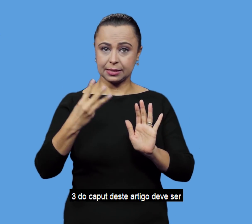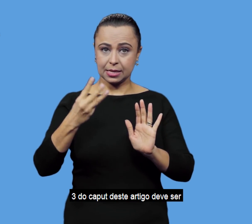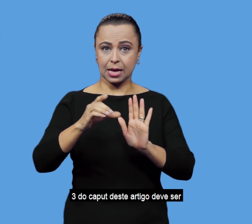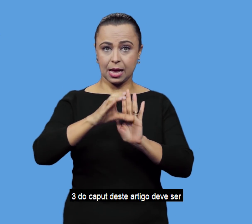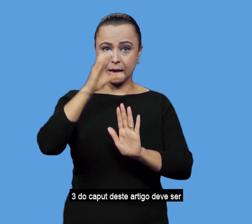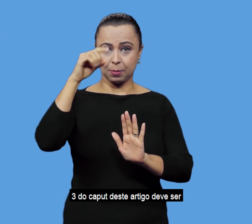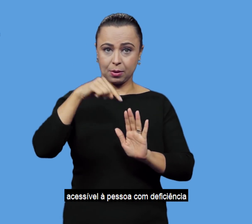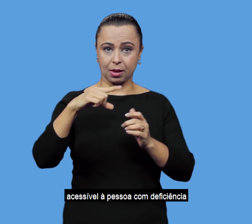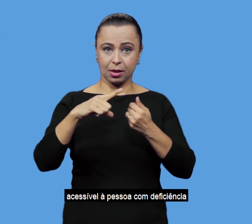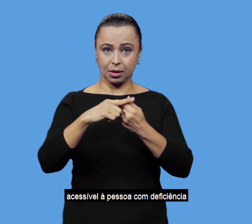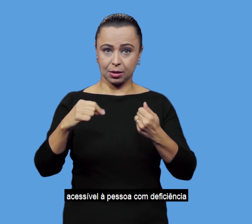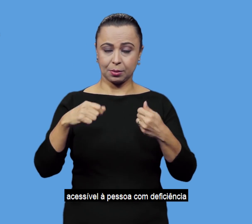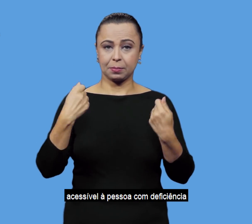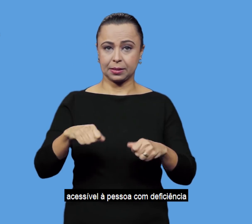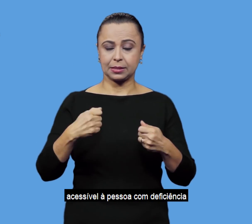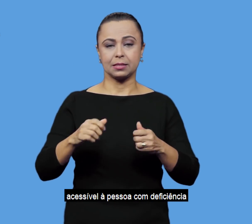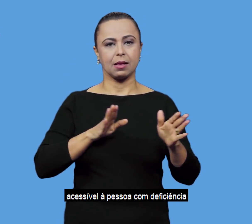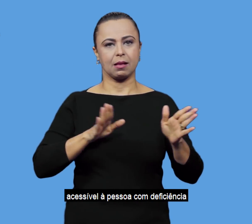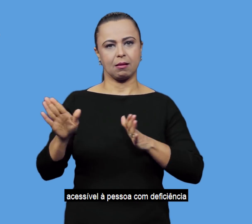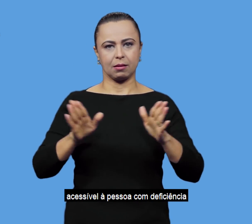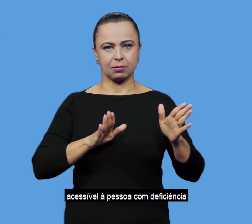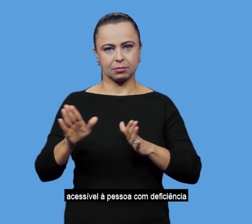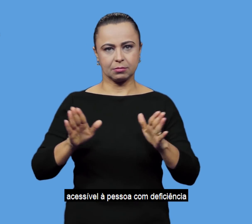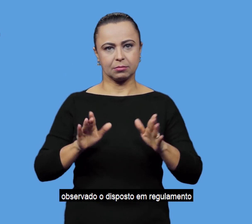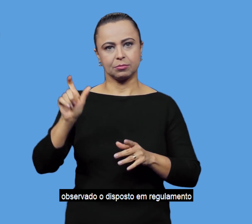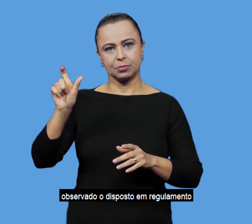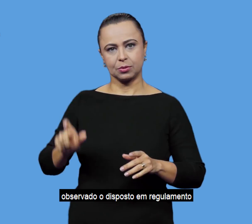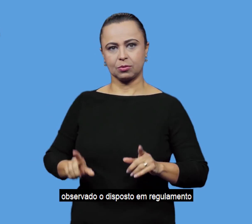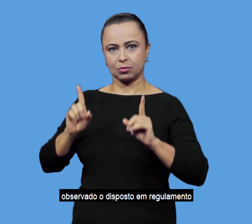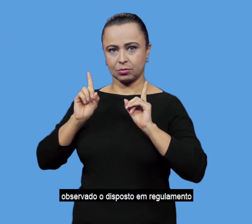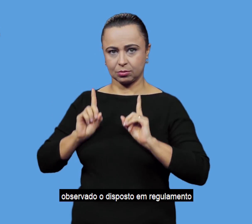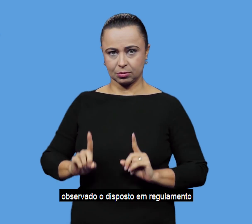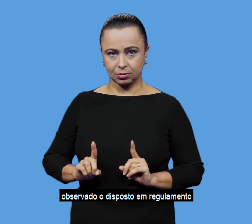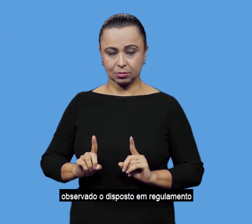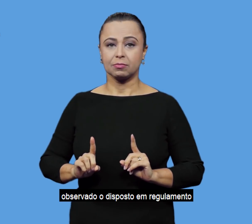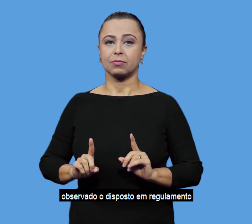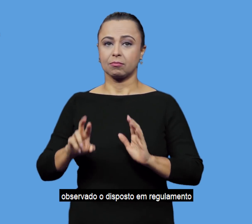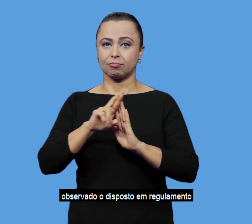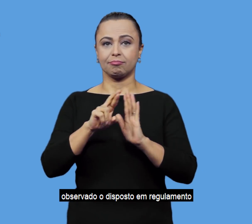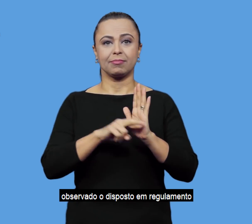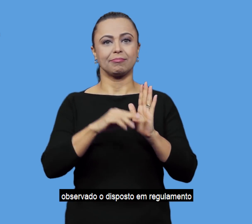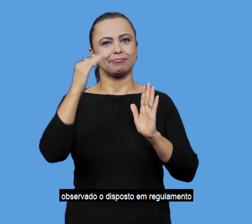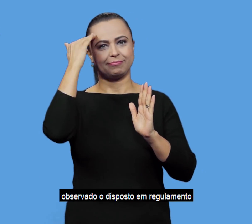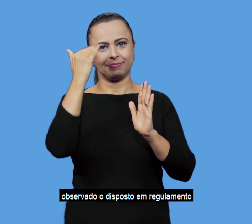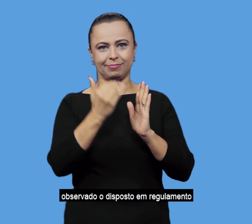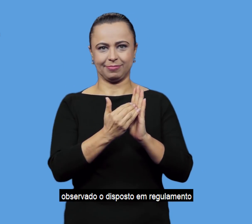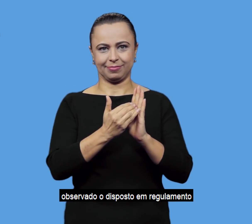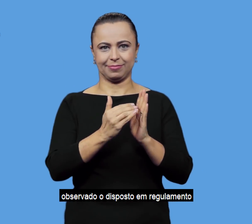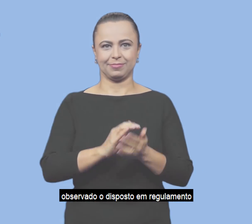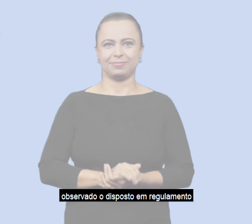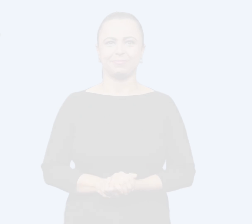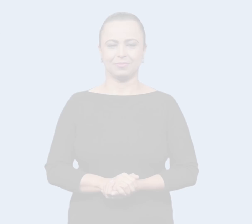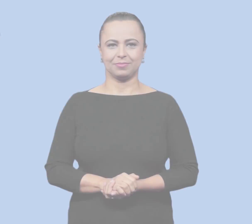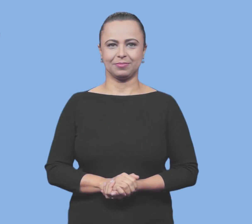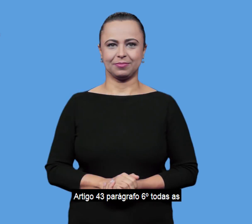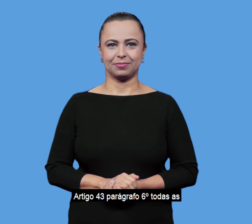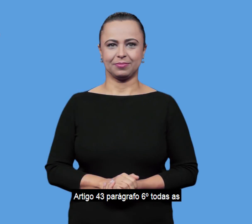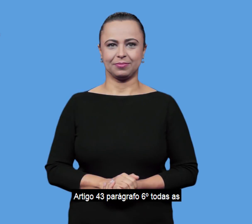ser acessível à pessoa com deficiência observado o disposto em regulamento artigo 43